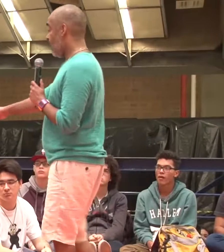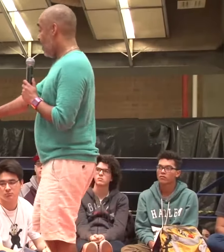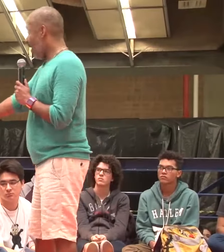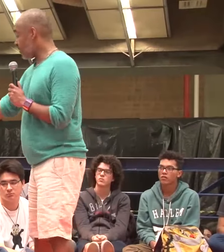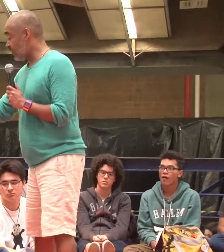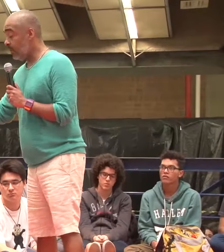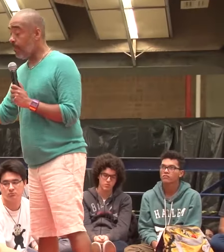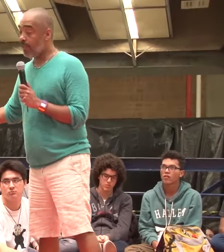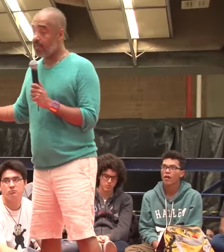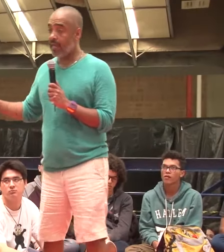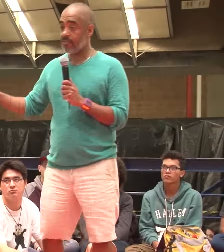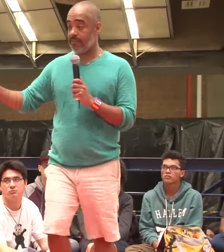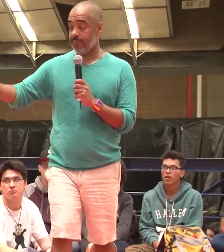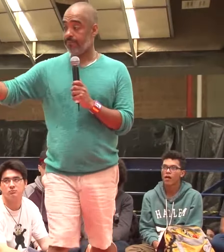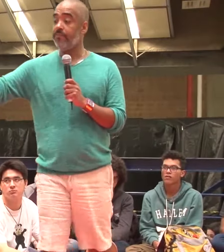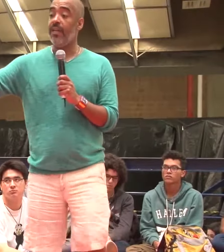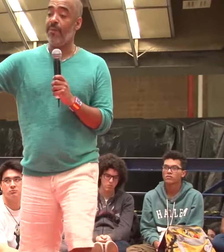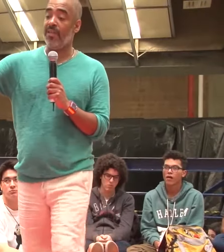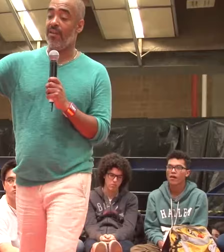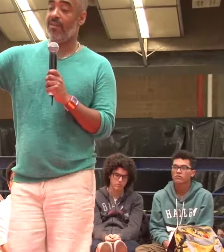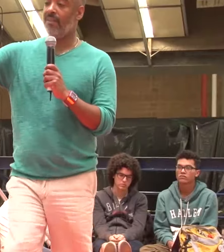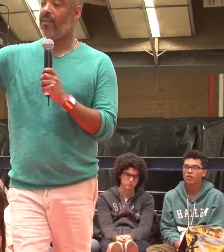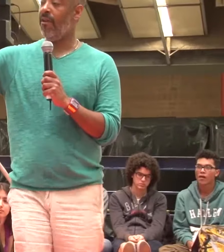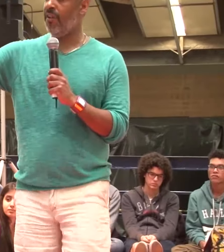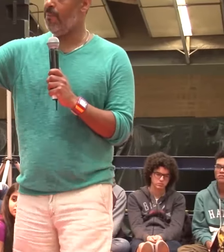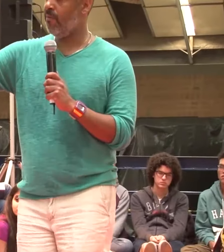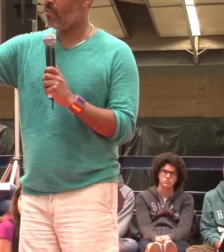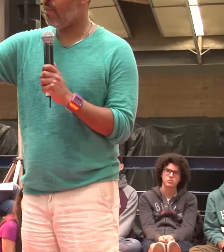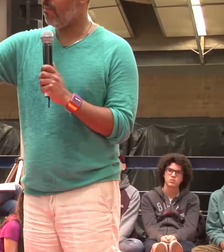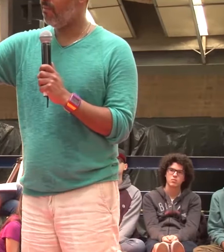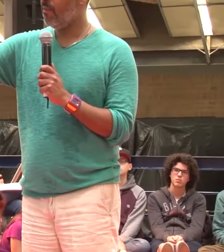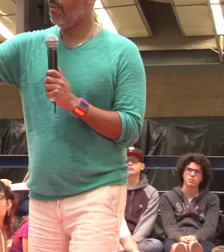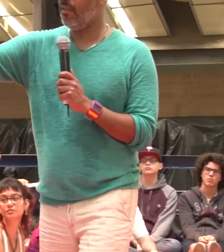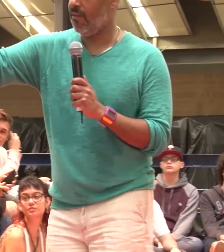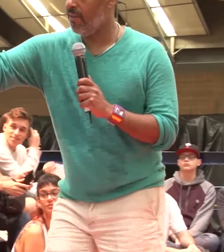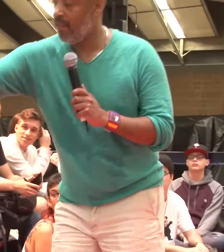Romão. Eu acho que sim, e por que que acha assim? Felipe aqui, ó. Não é Felipe? Vai, João.